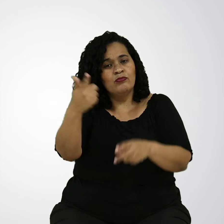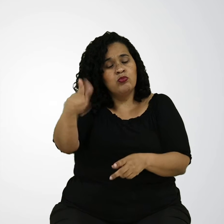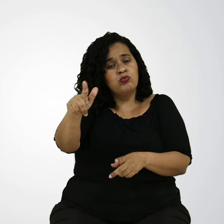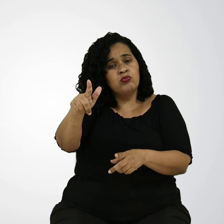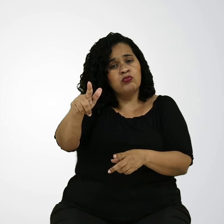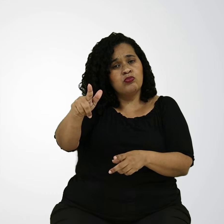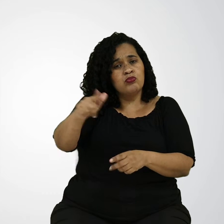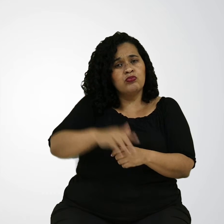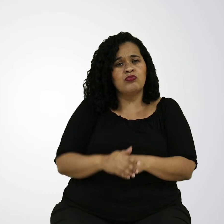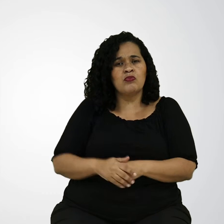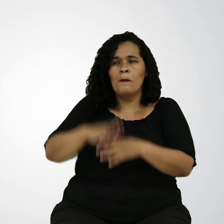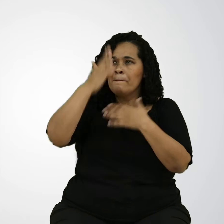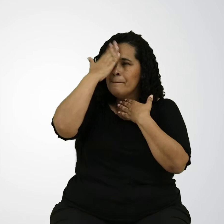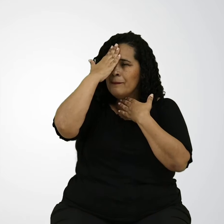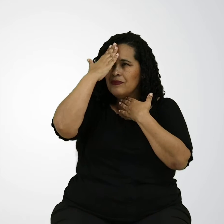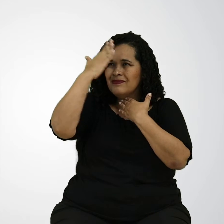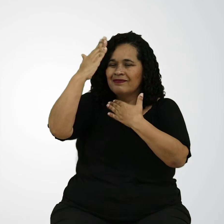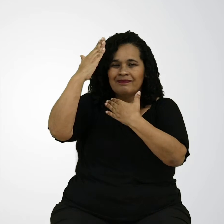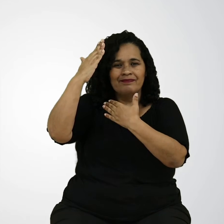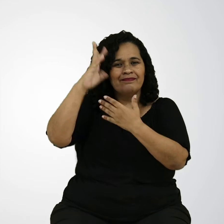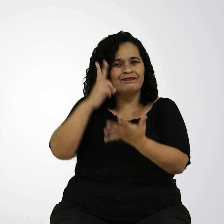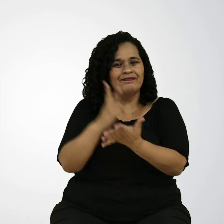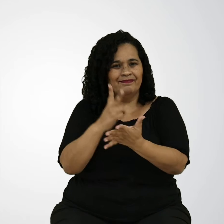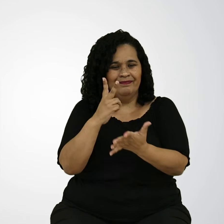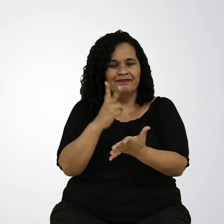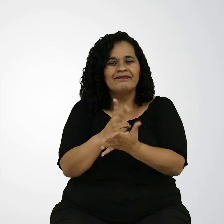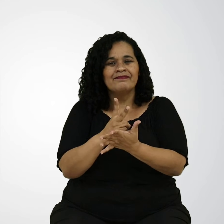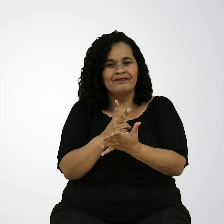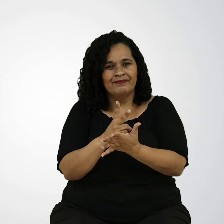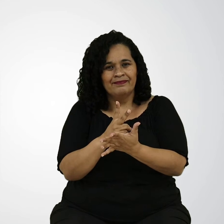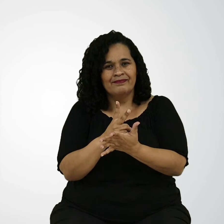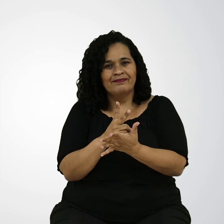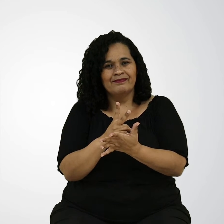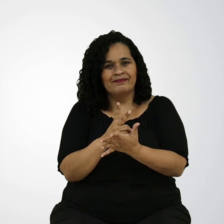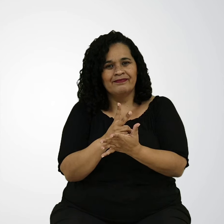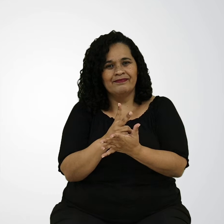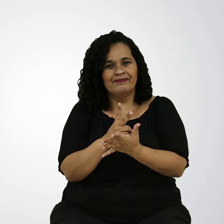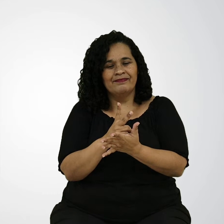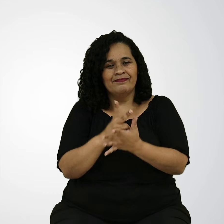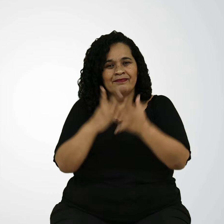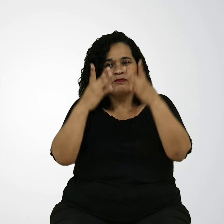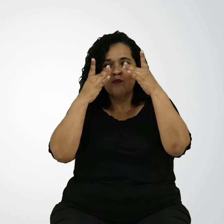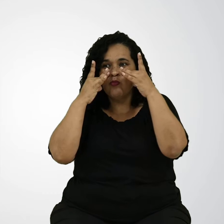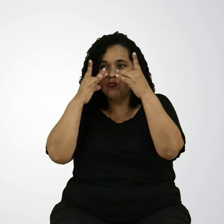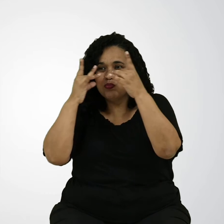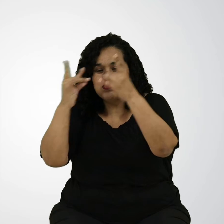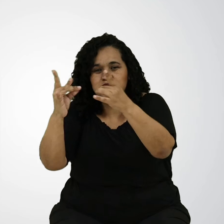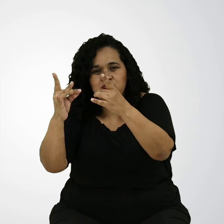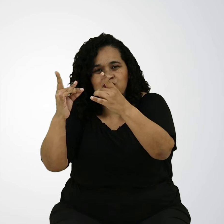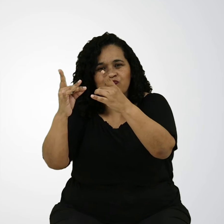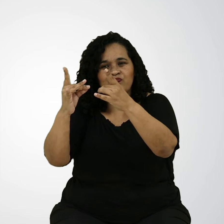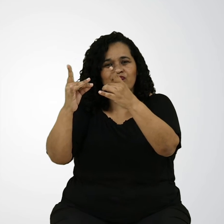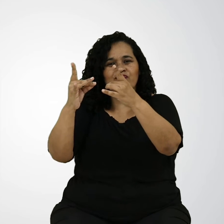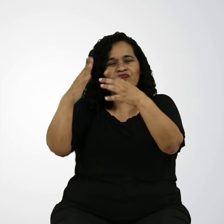2, persevere na oração, nela permanecendo atentos com ações de graças. Então,